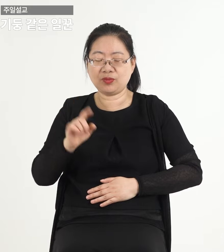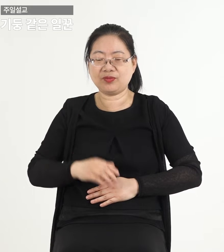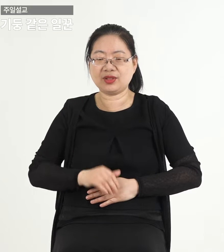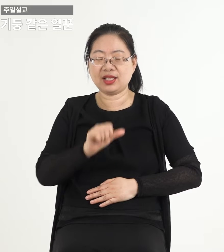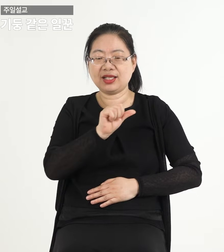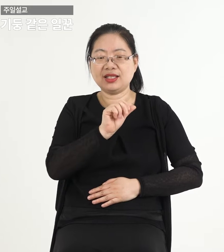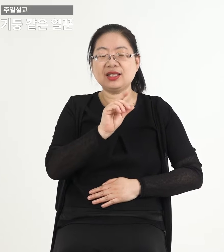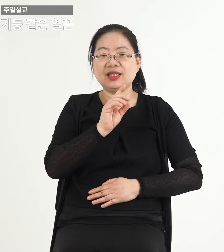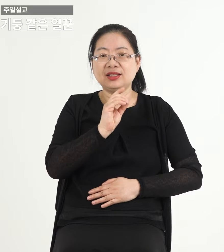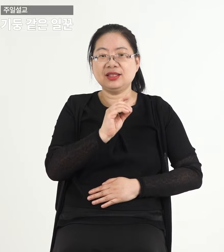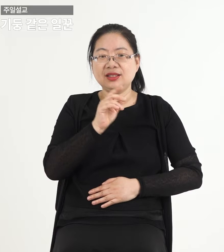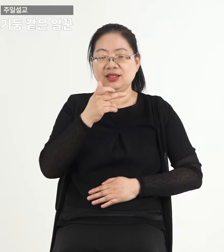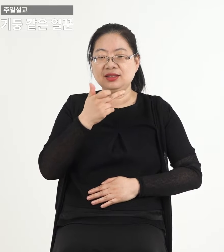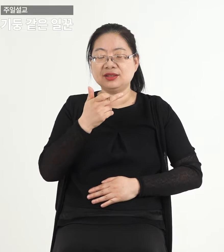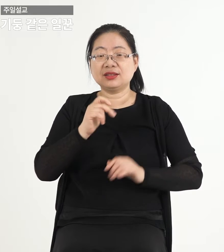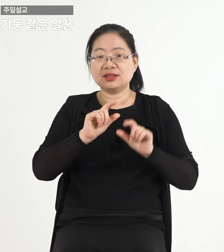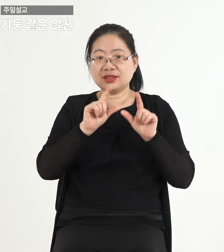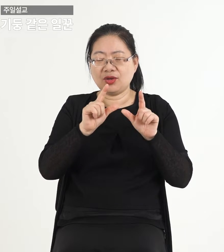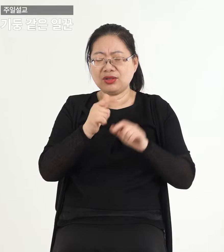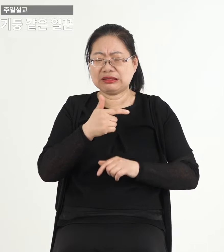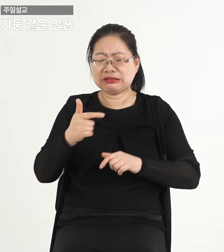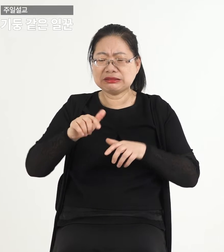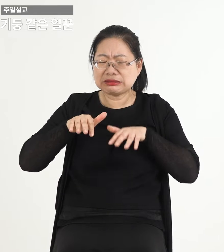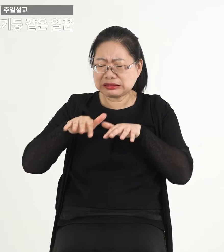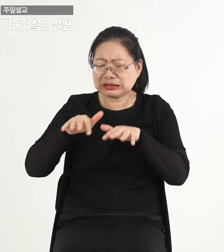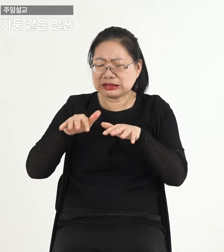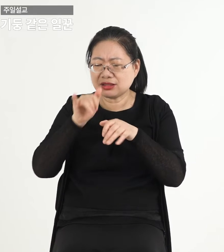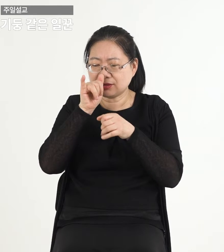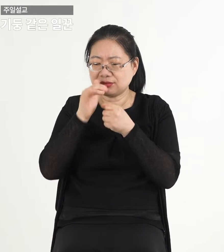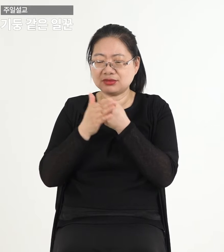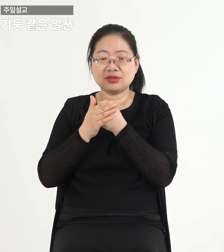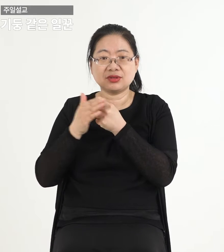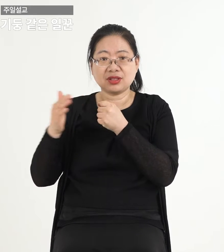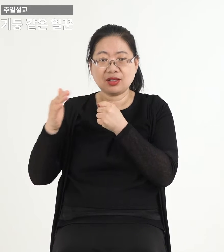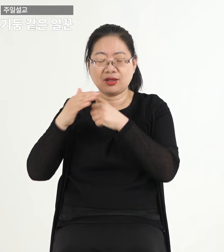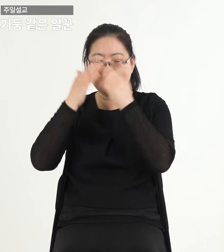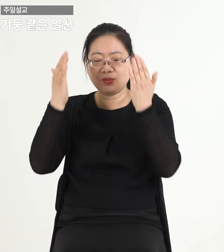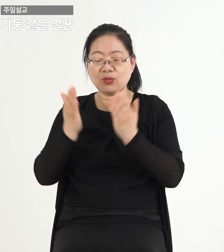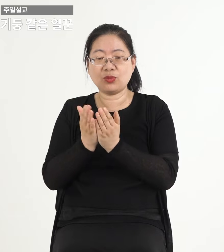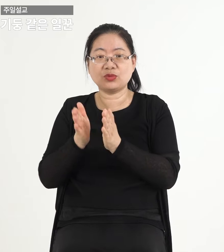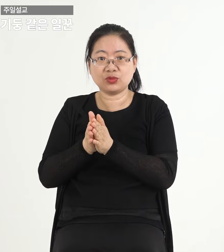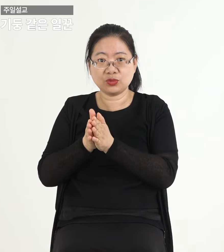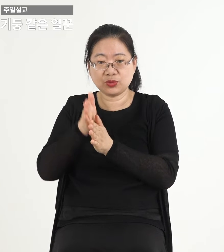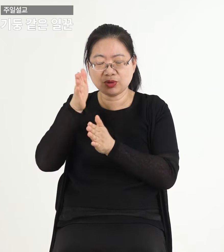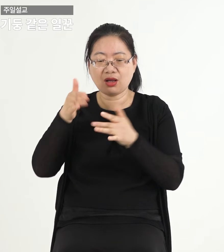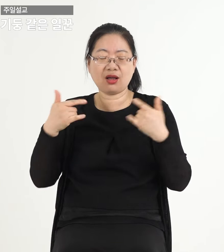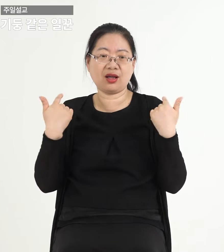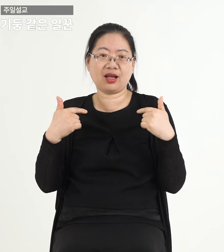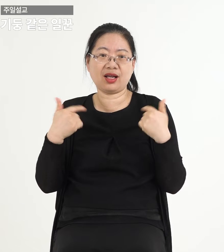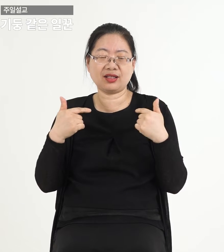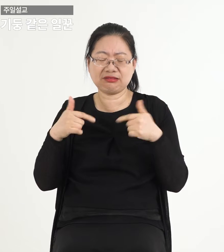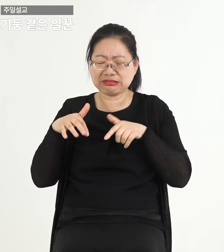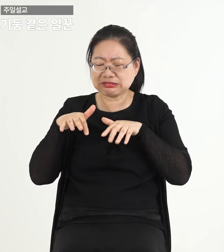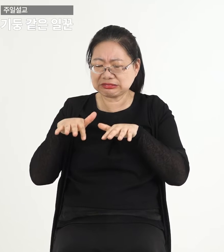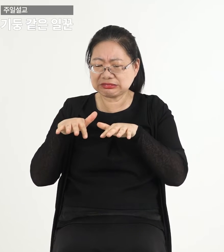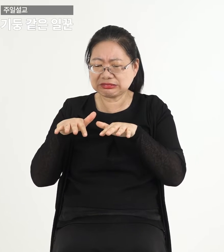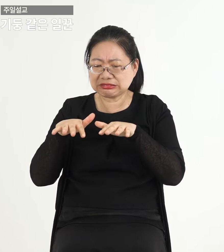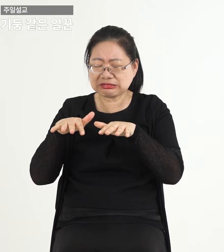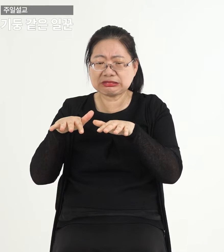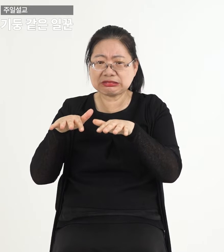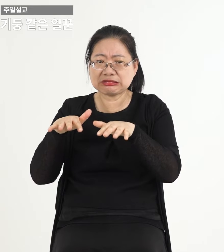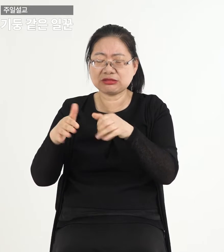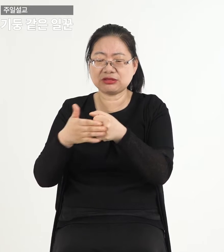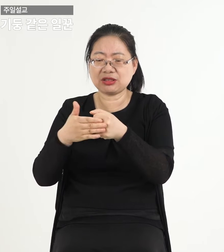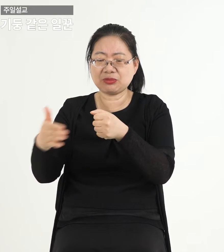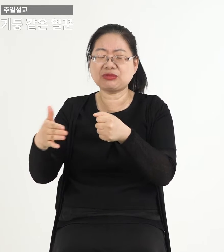AD 17년의 그 대지진 때문에 모든 도시가 항상 지진의